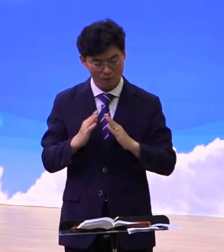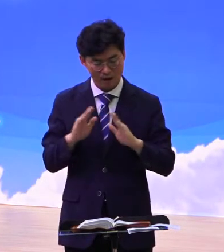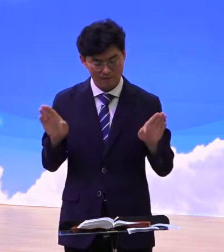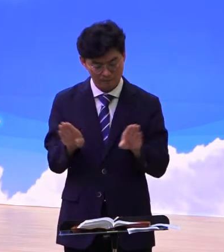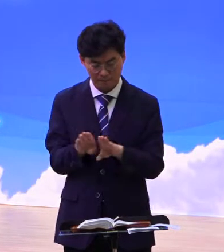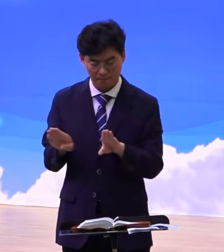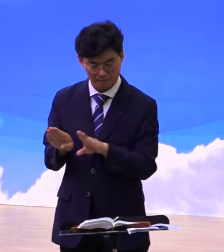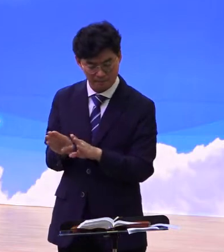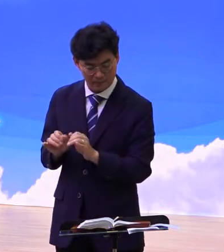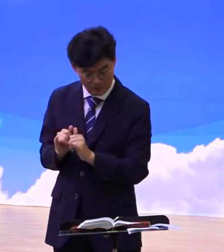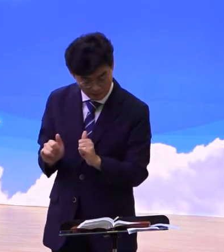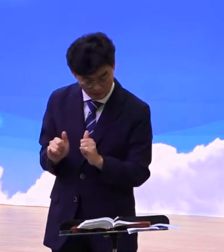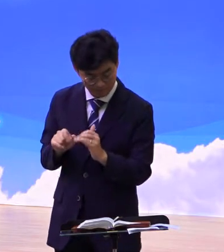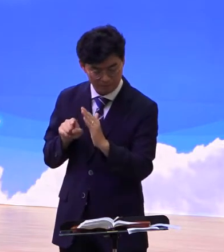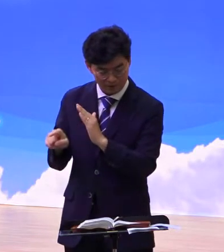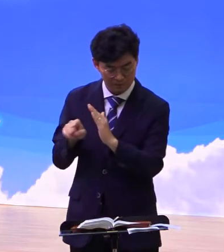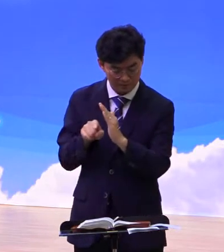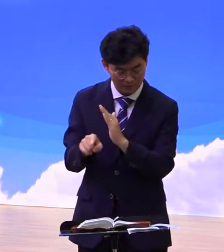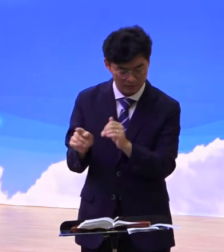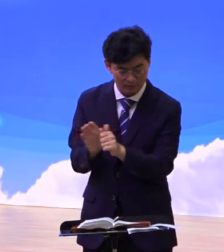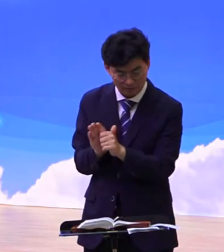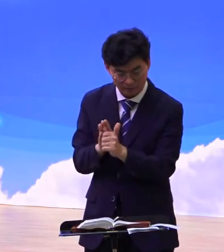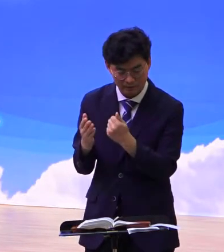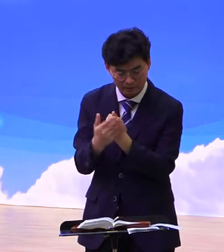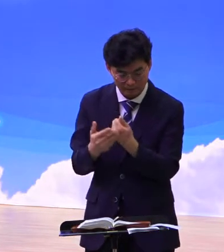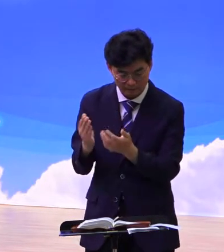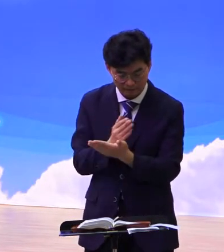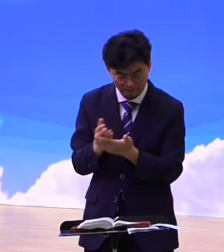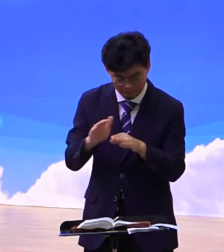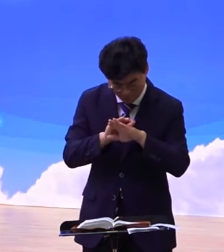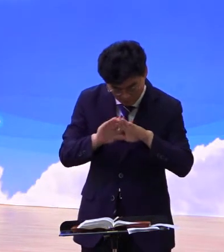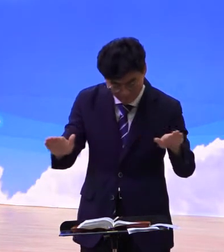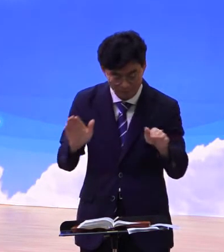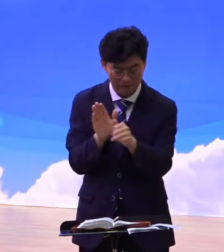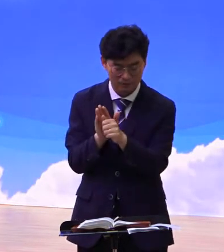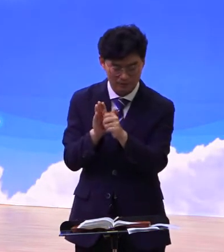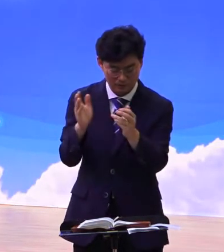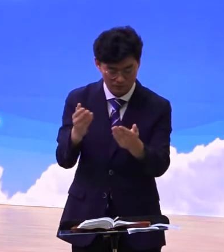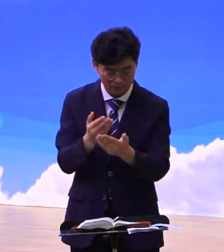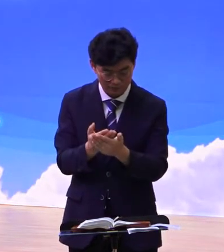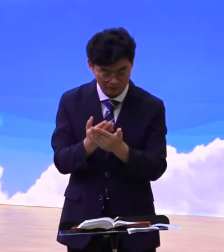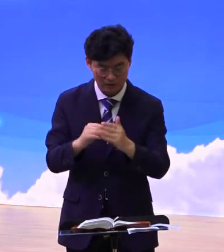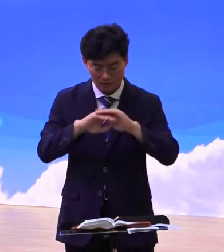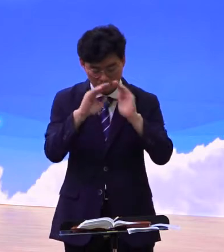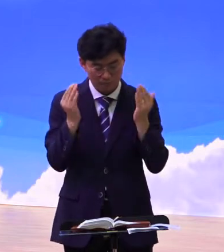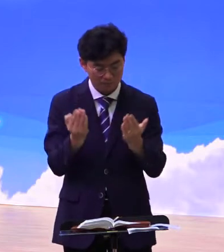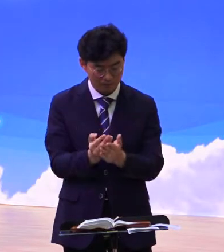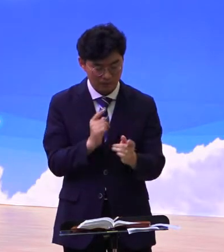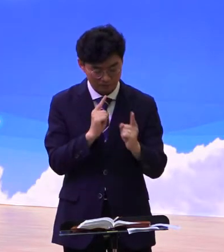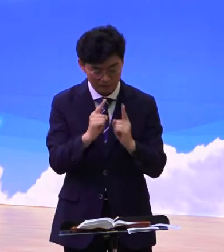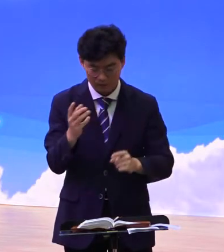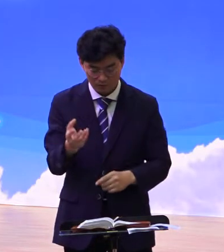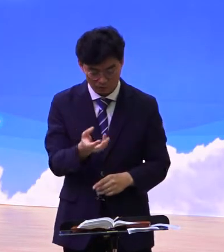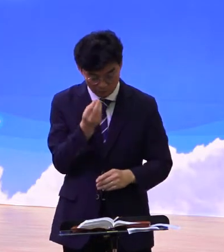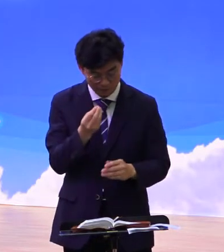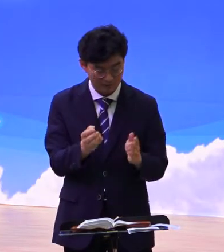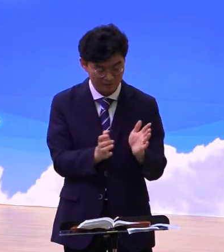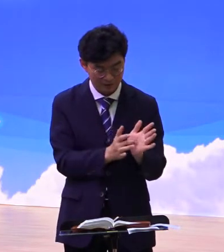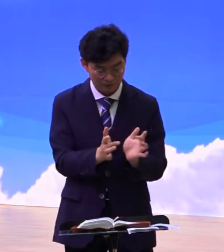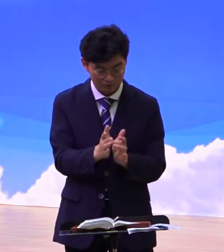같은 은혜로 주님께서 사랑하여 주시기를 원하고 모든 말씀 걸어가신 예수님